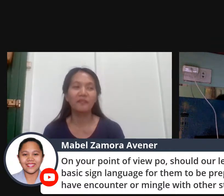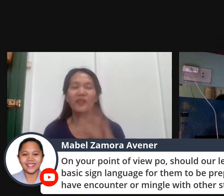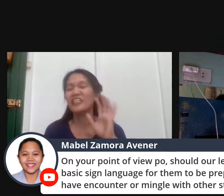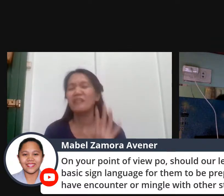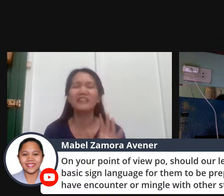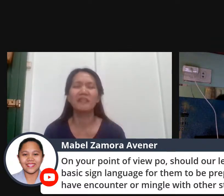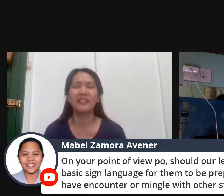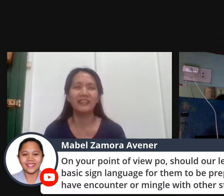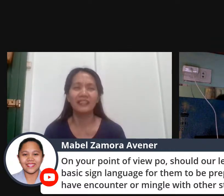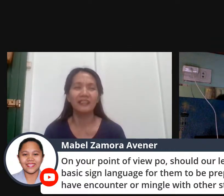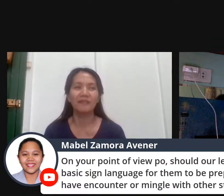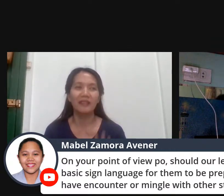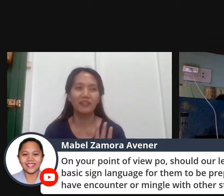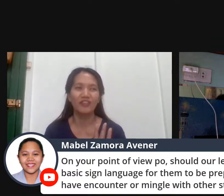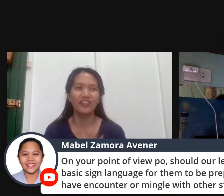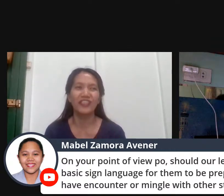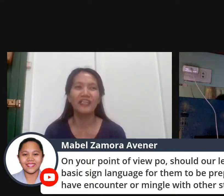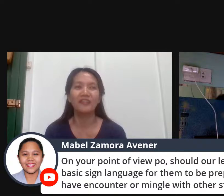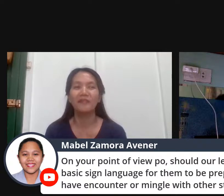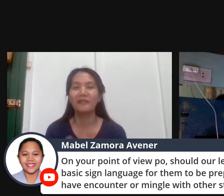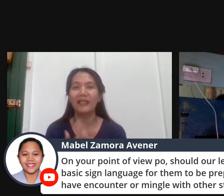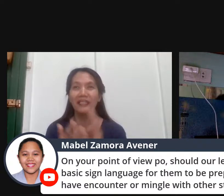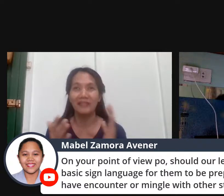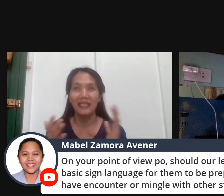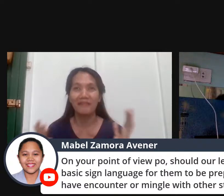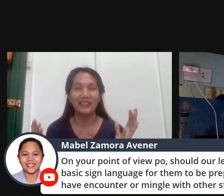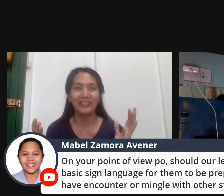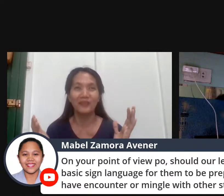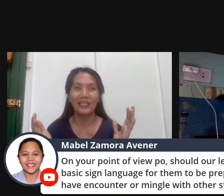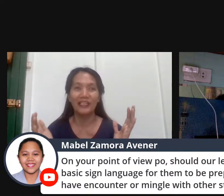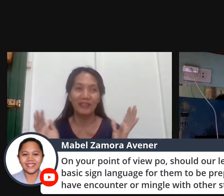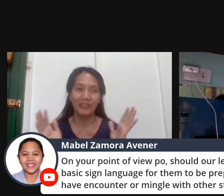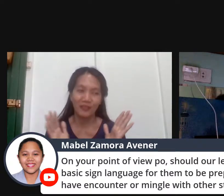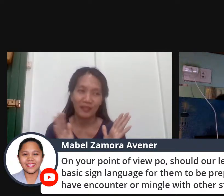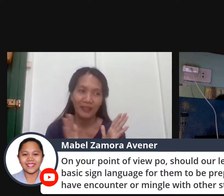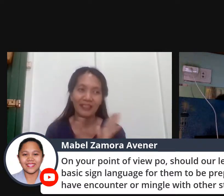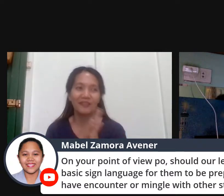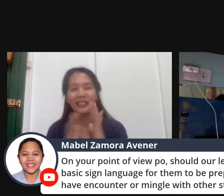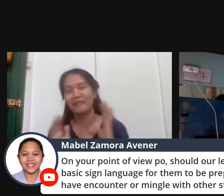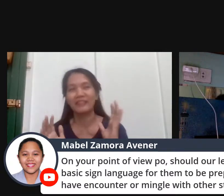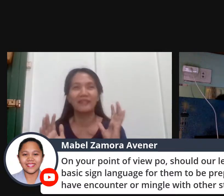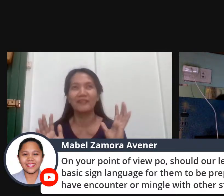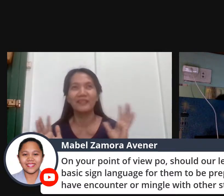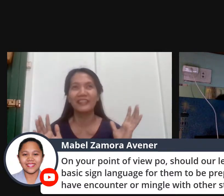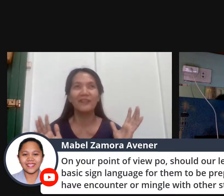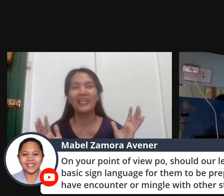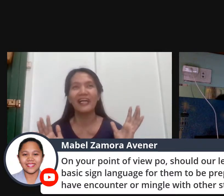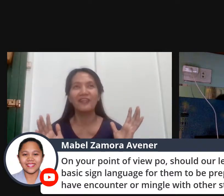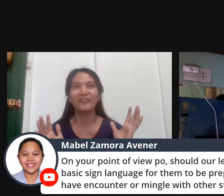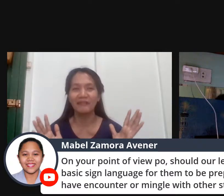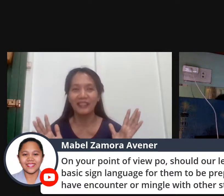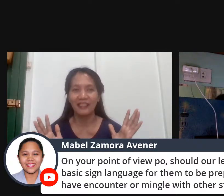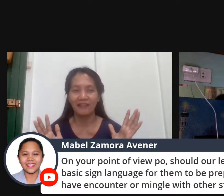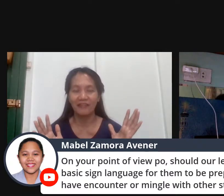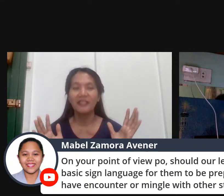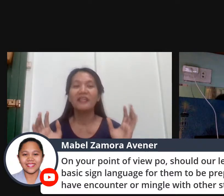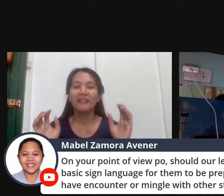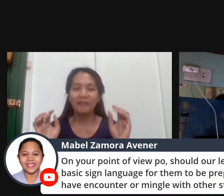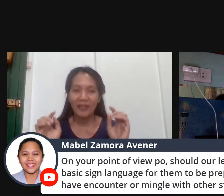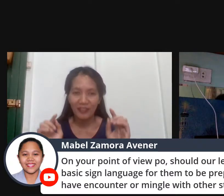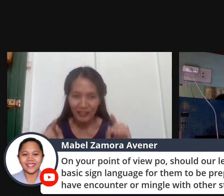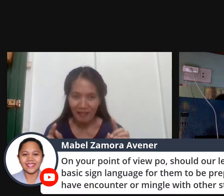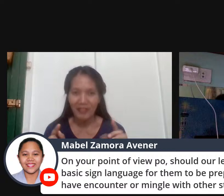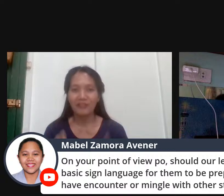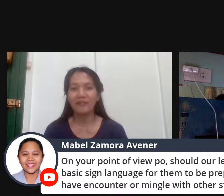maturo ang basic sign language. Kasi pwede naman sabihin kasi ng manonood, ano naman pakialam namin kasi wala naman akong kapatid,